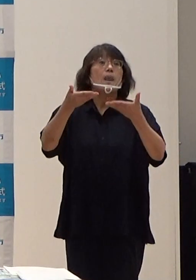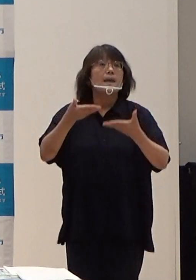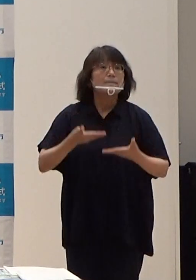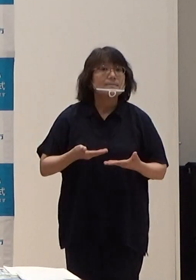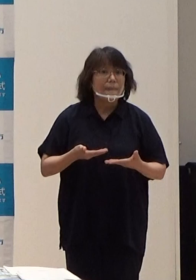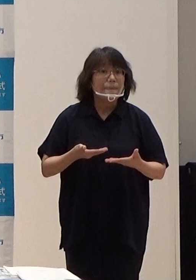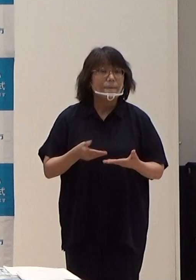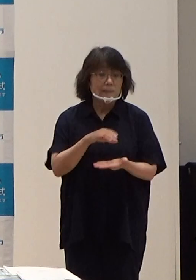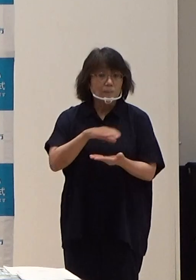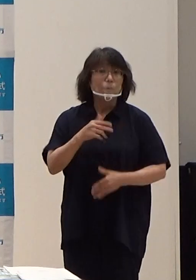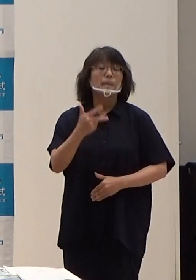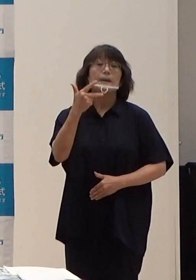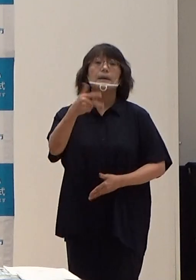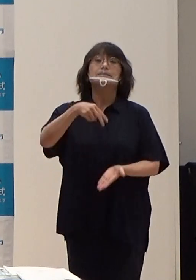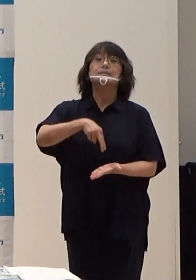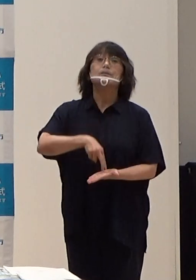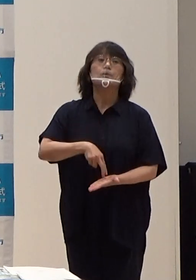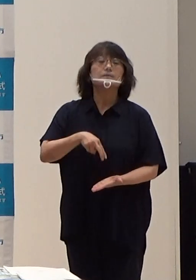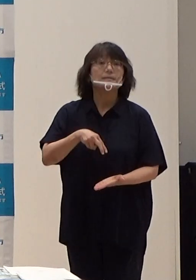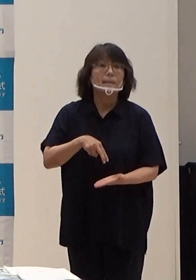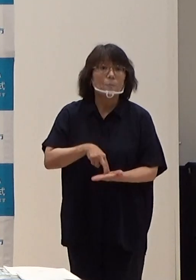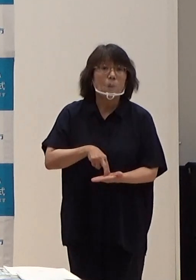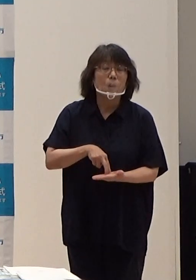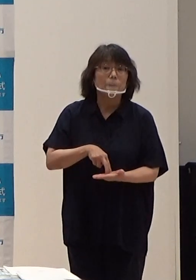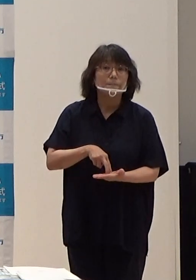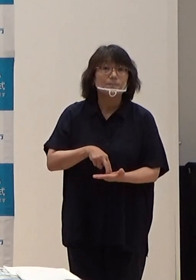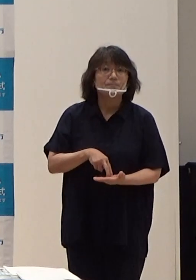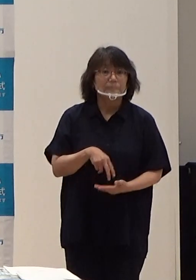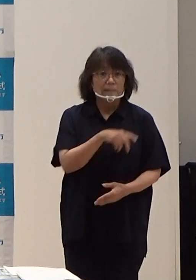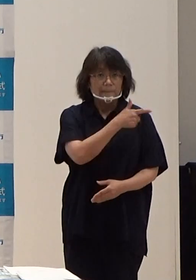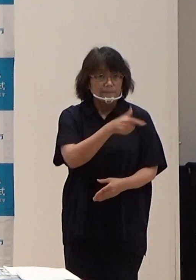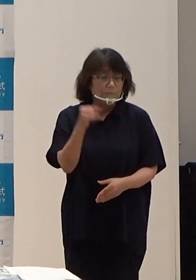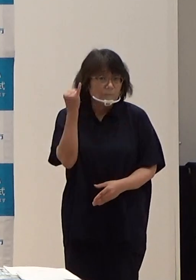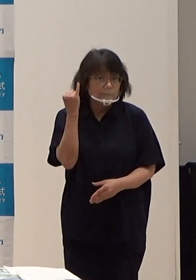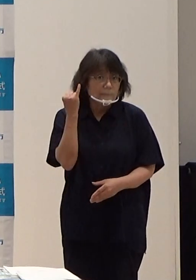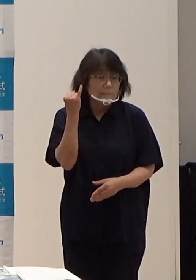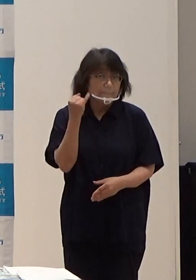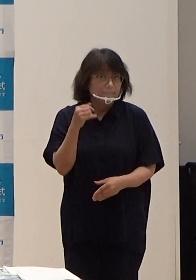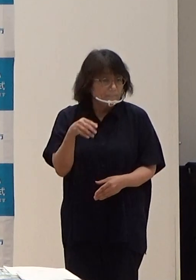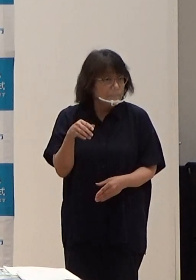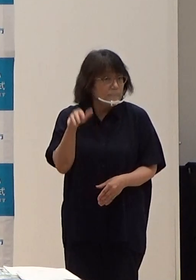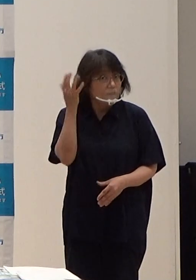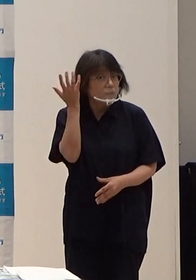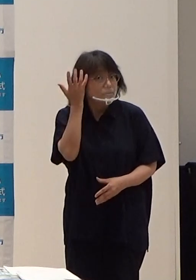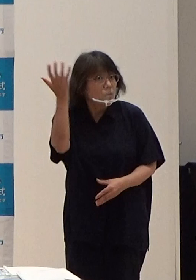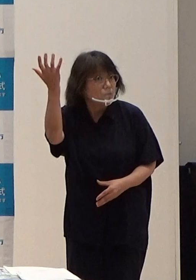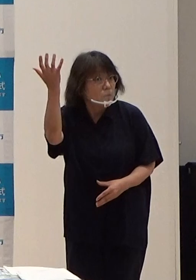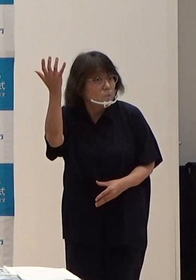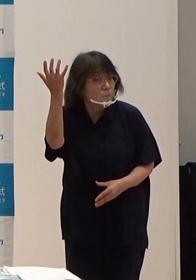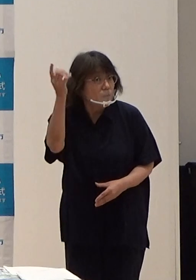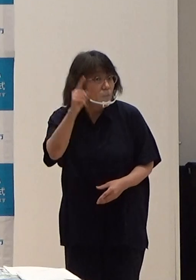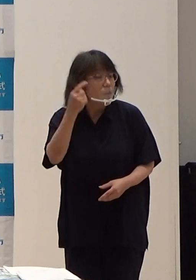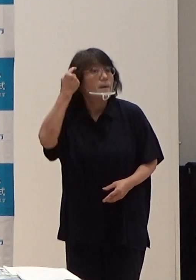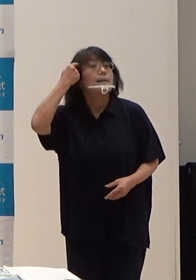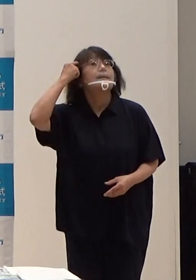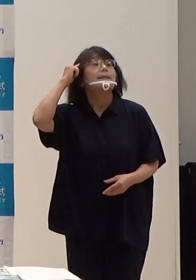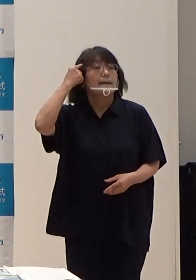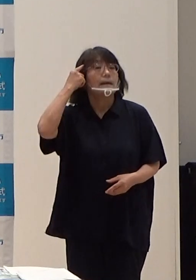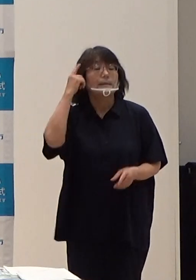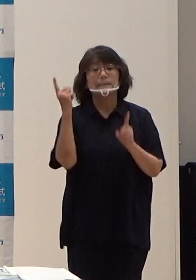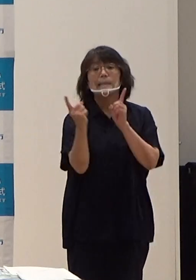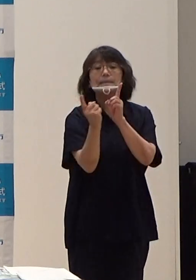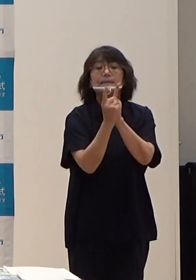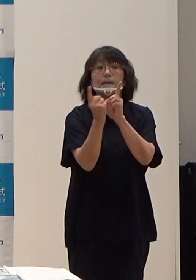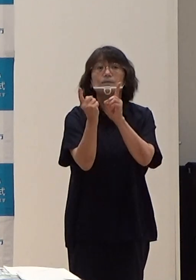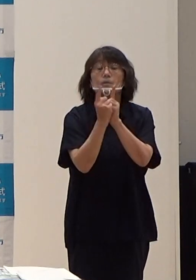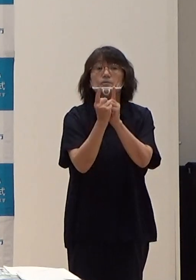こちらもですね、いろんなシミュレーションしながら検討対応策を考えてまいります